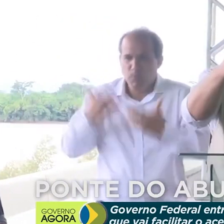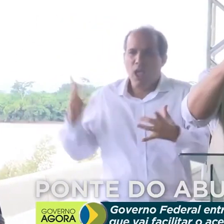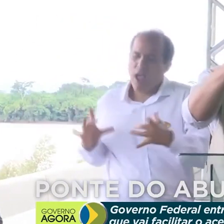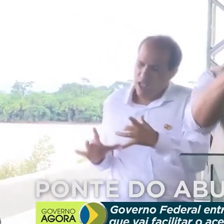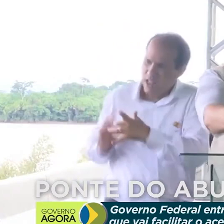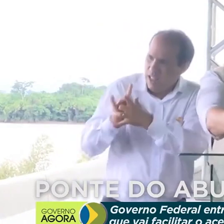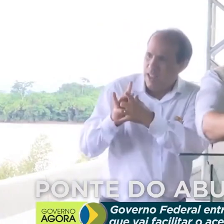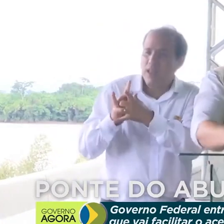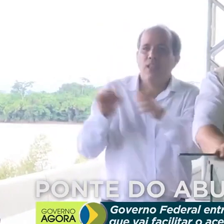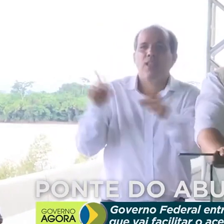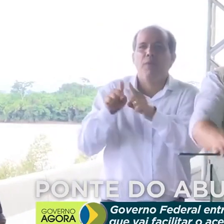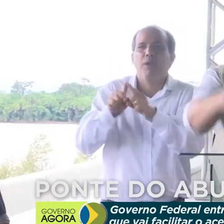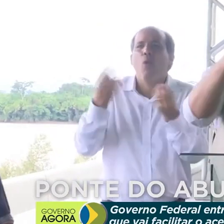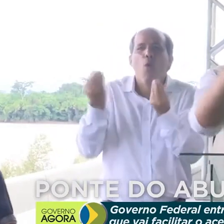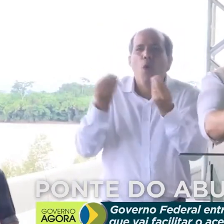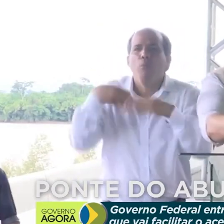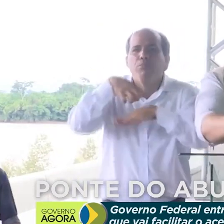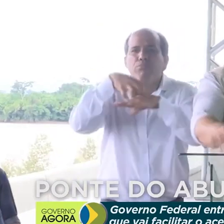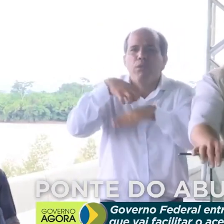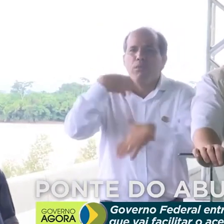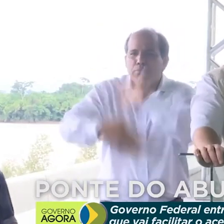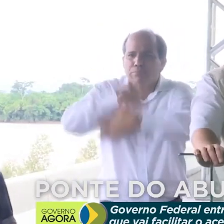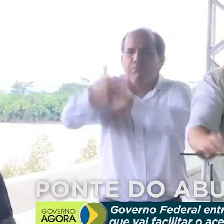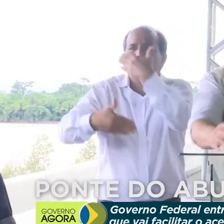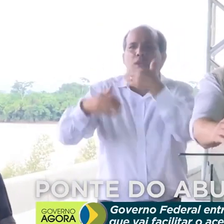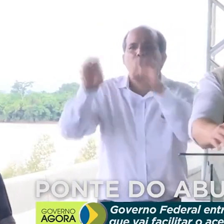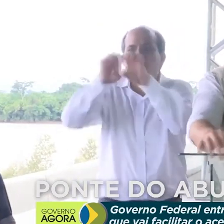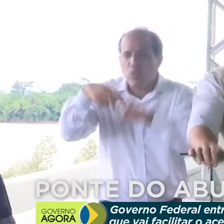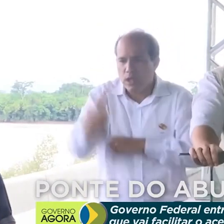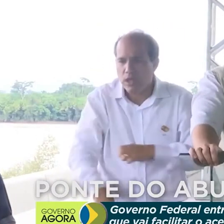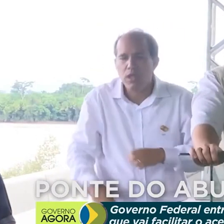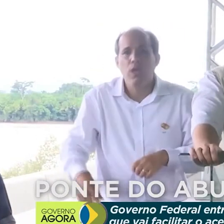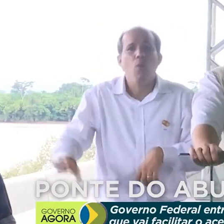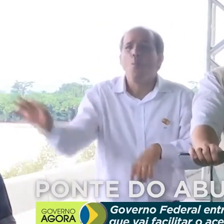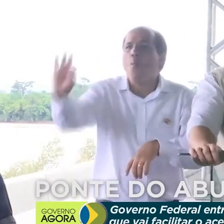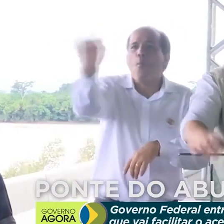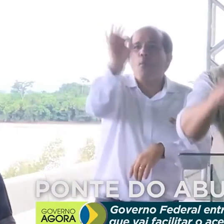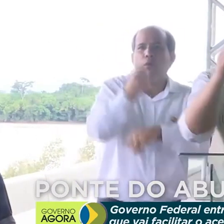a interiorização da logística, o desenvolvimento.